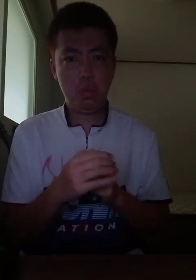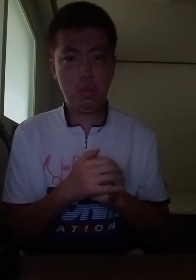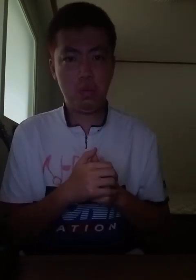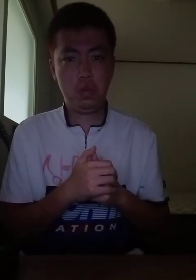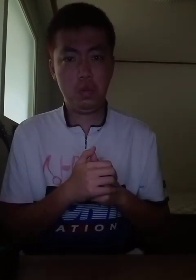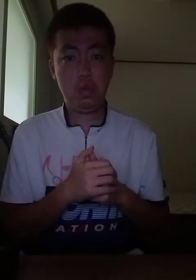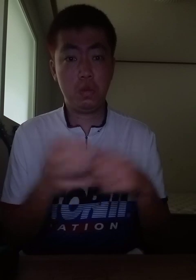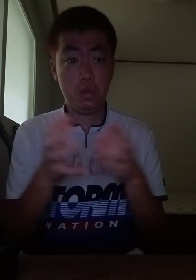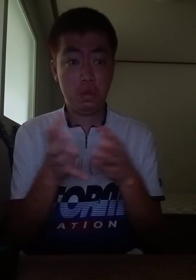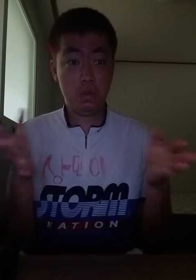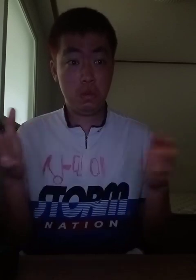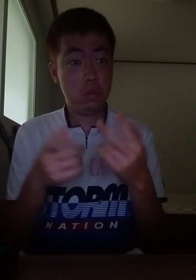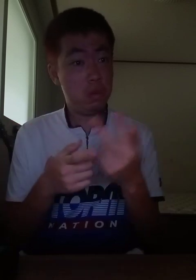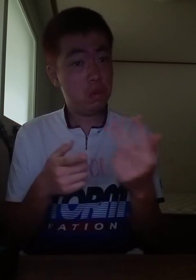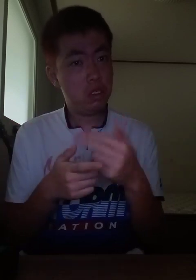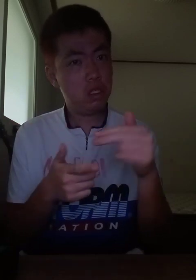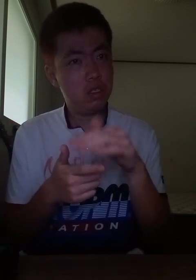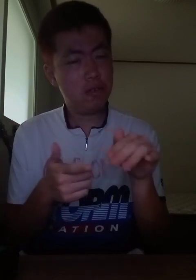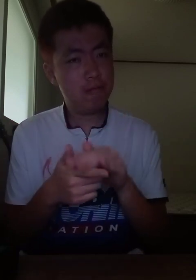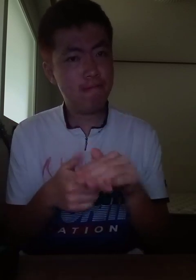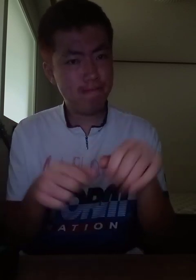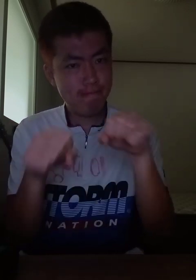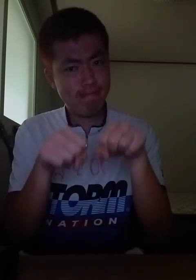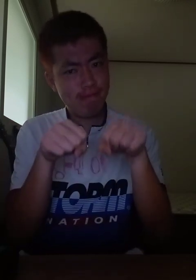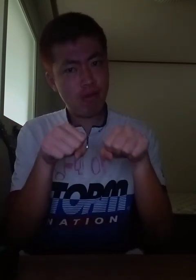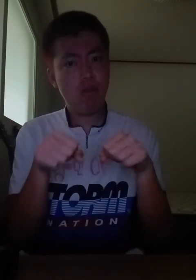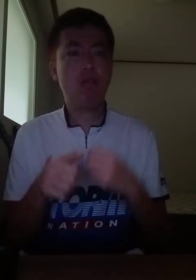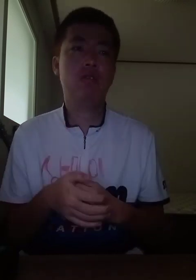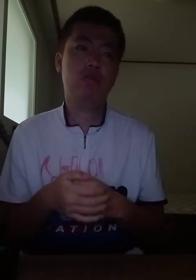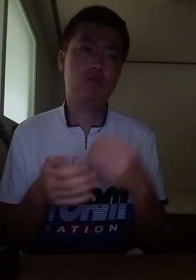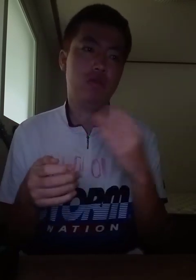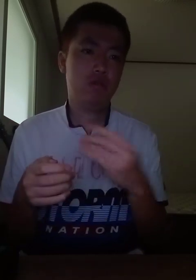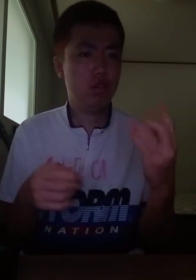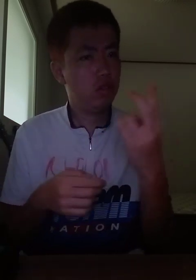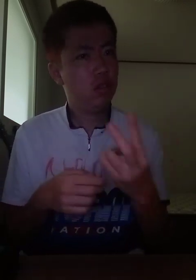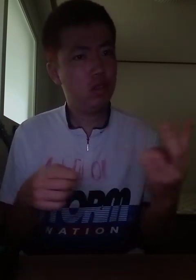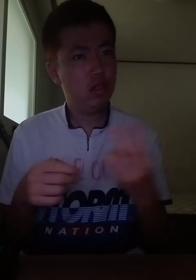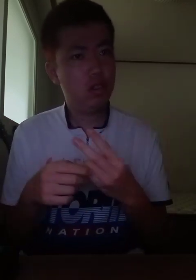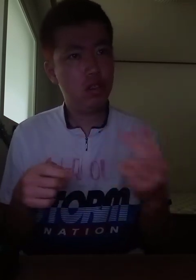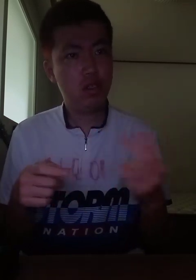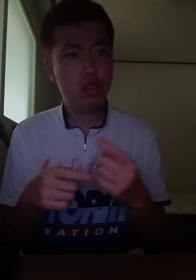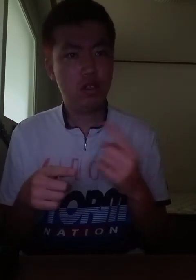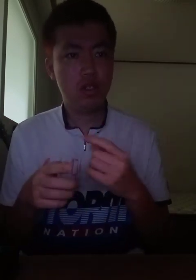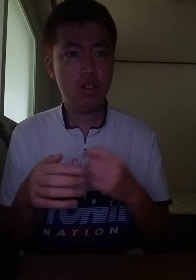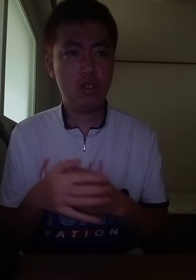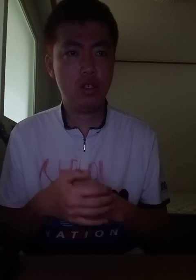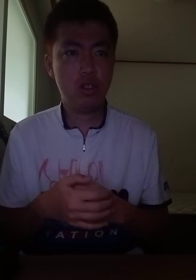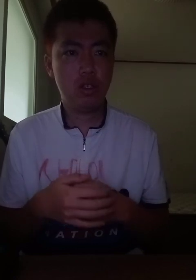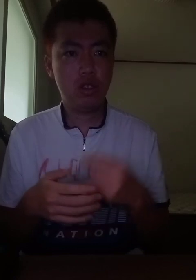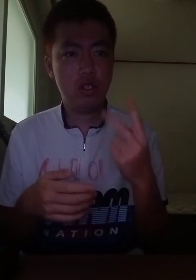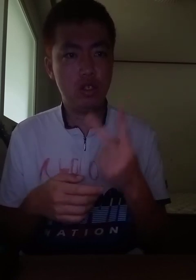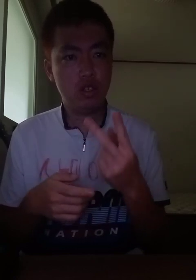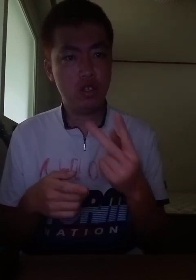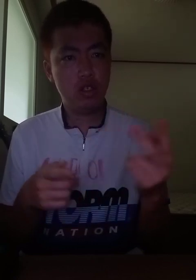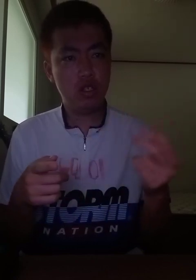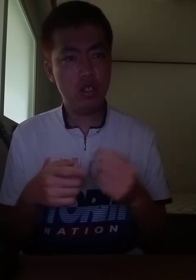마트에서 3만 원짜리 사야 배달을 해준다고는 3만 원 돈이 어디가 있어? 근데 2병 많이 갖고